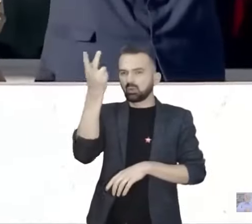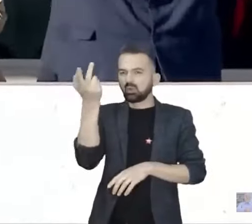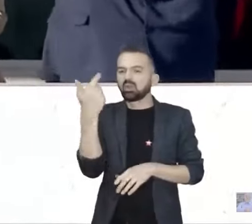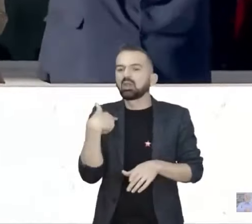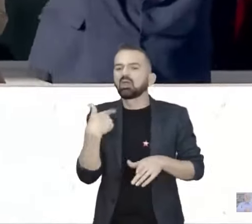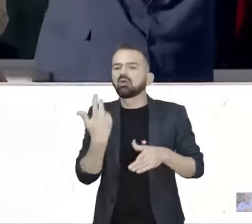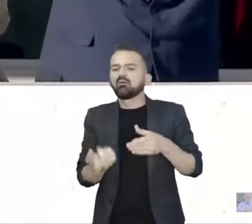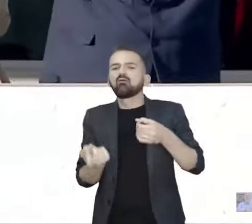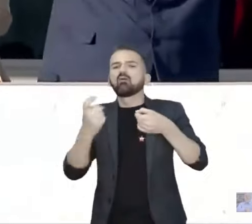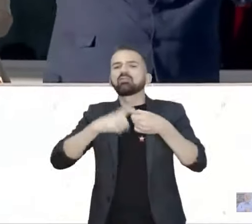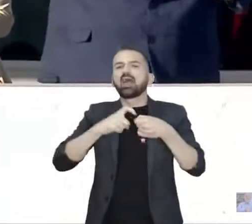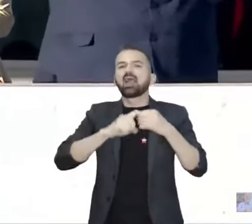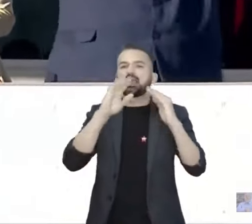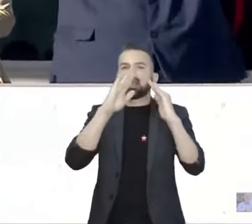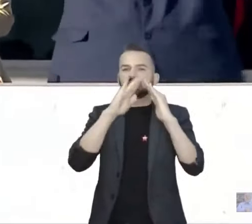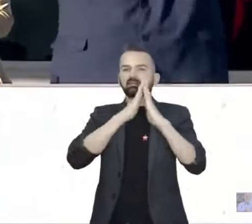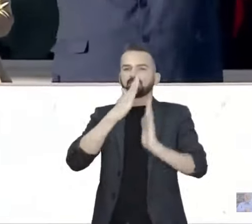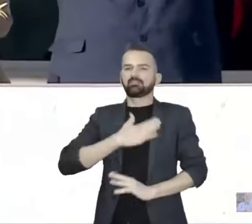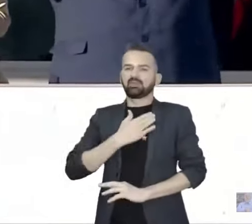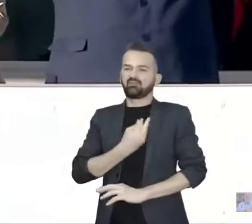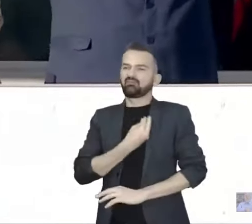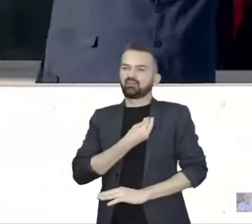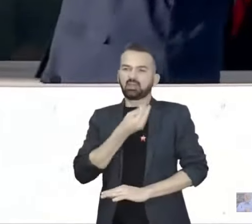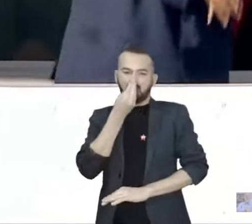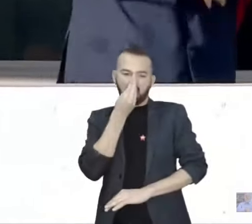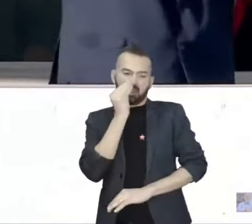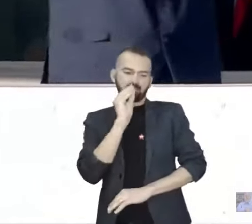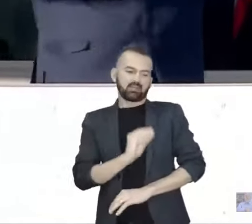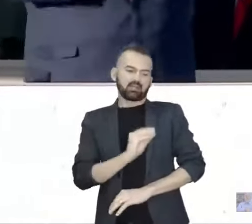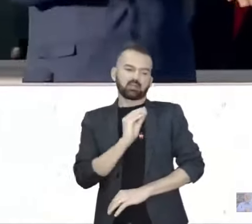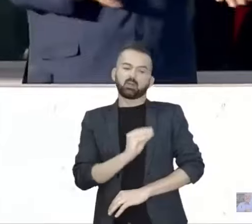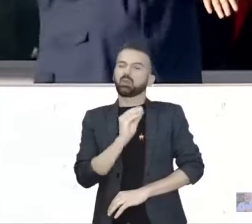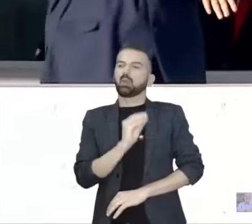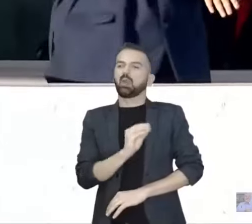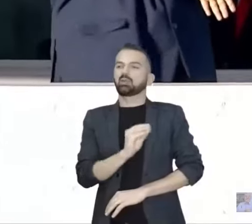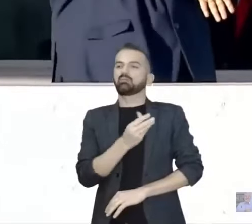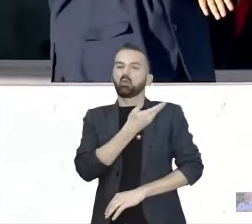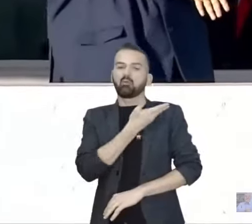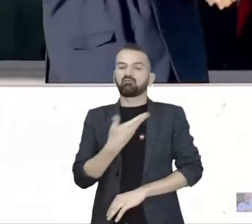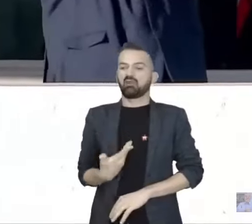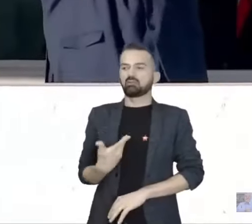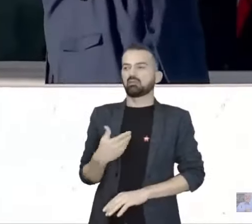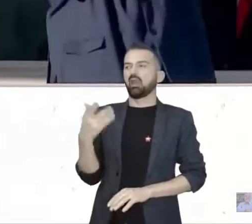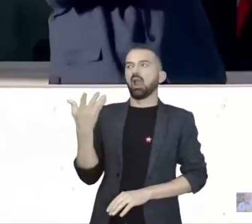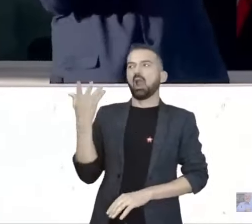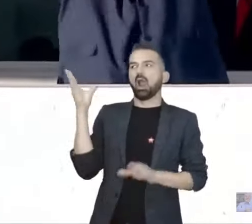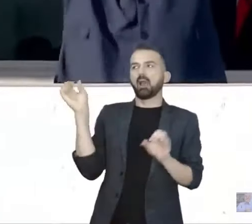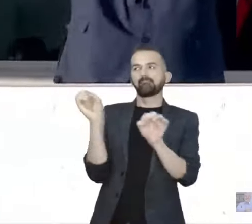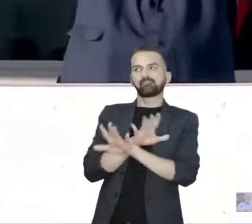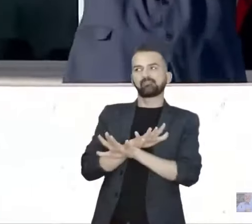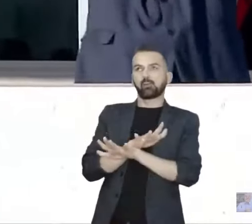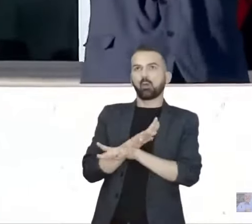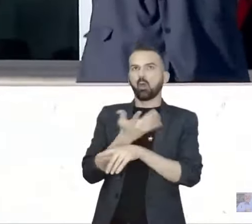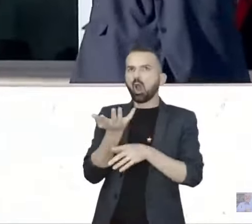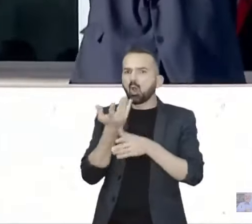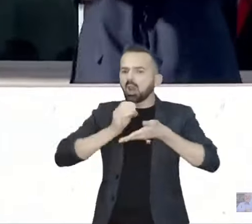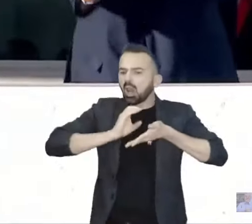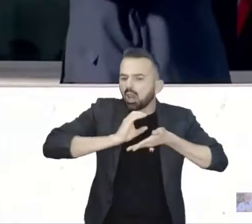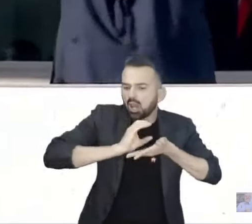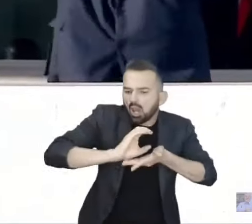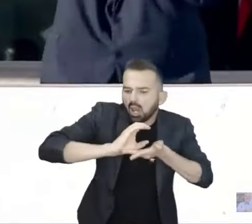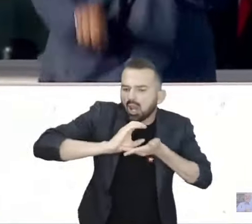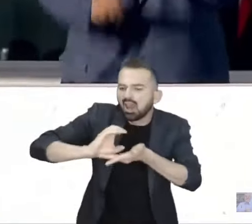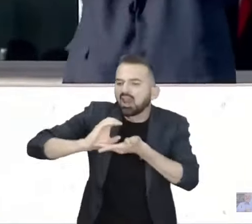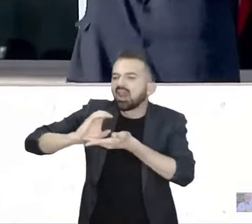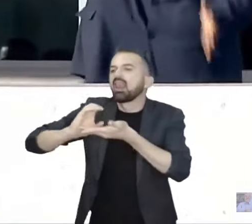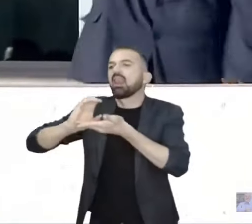Vida, abandonadas pelo descaso do governo que se foi. É hora de trazer investimentos e reindustrializar o